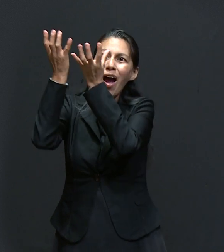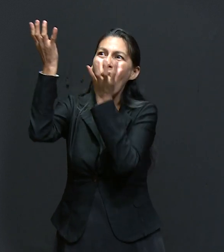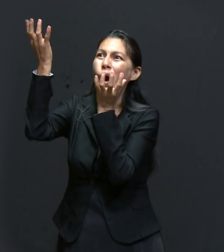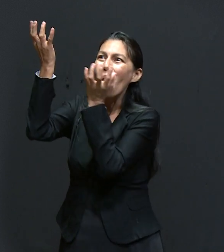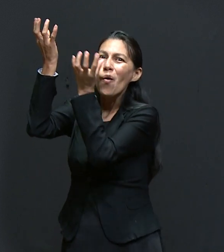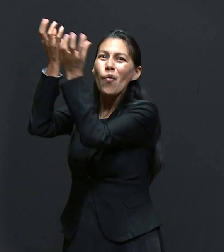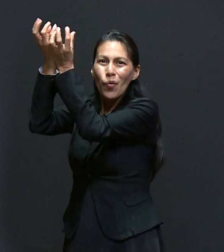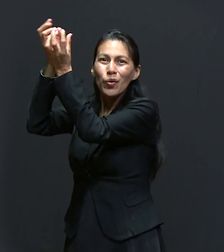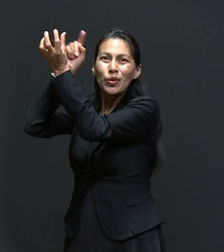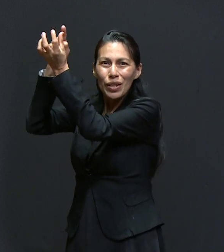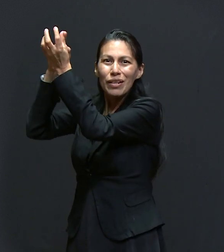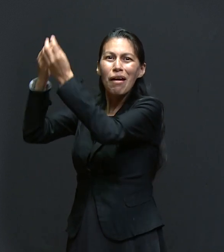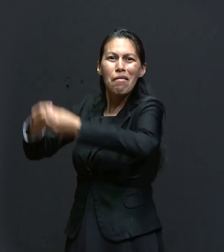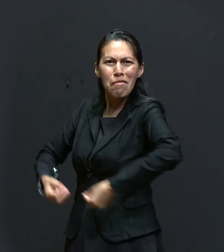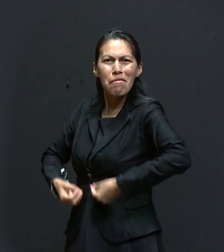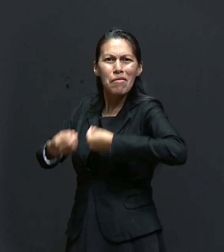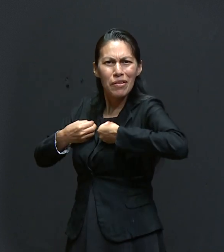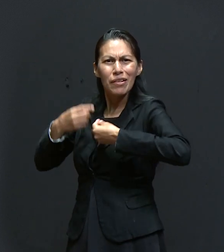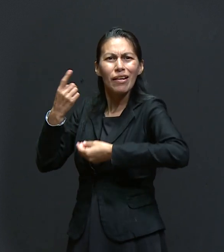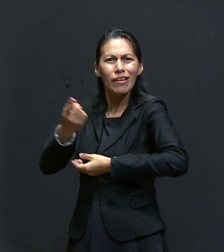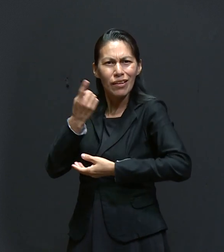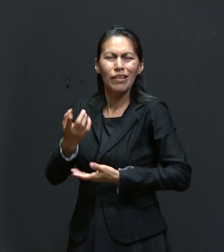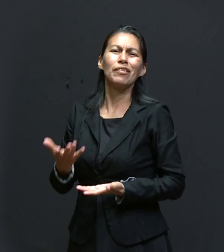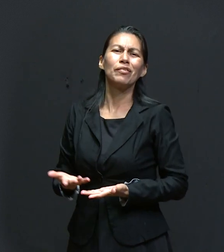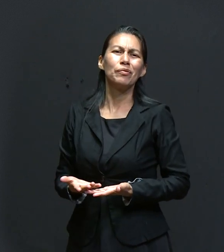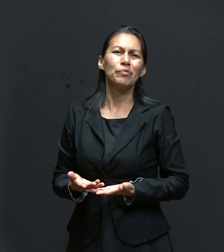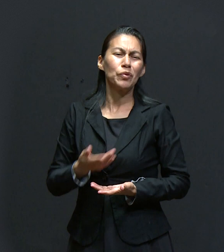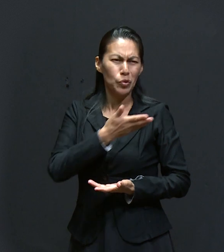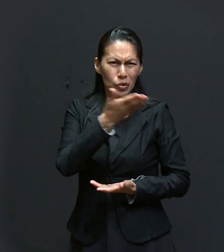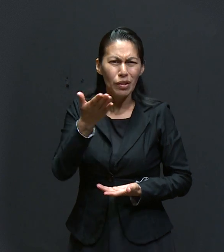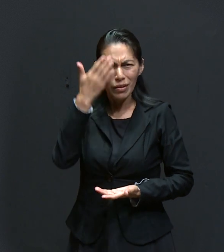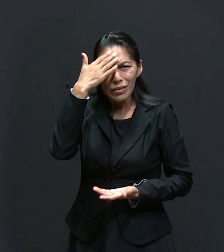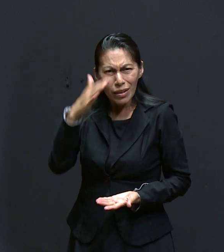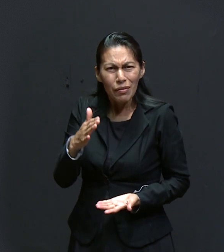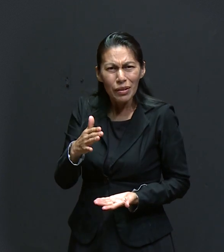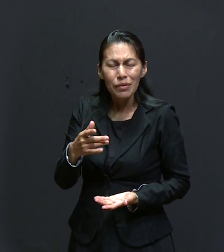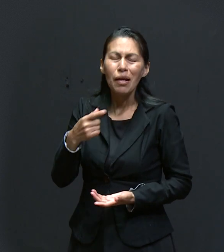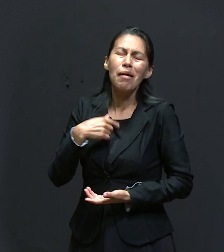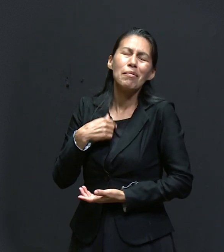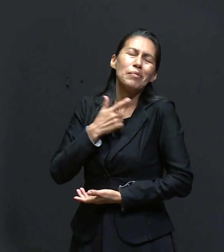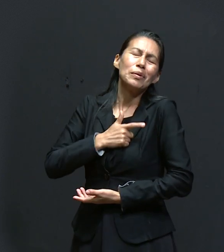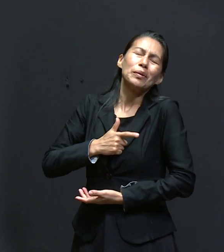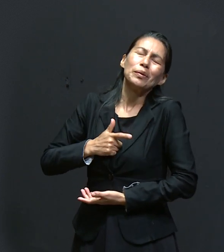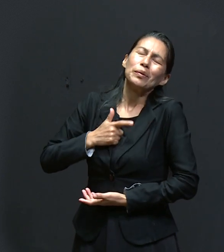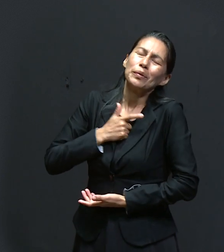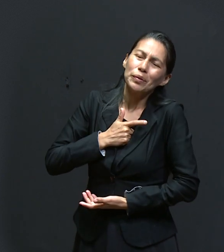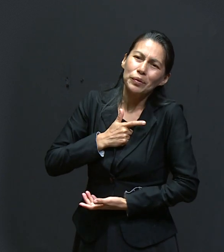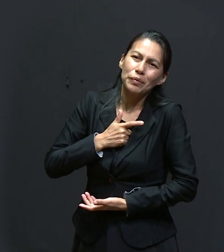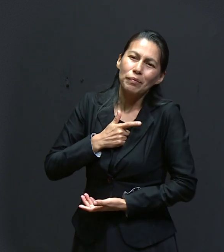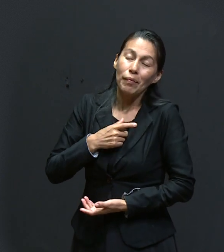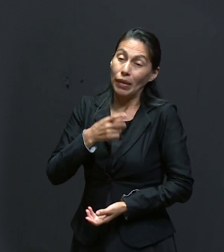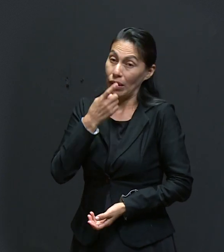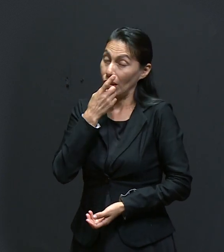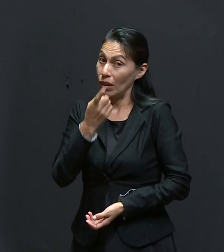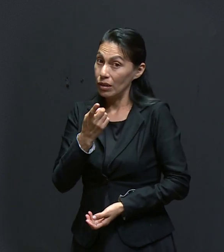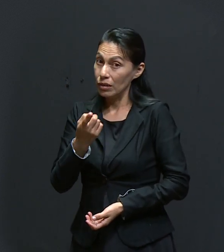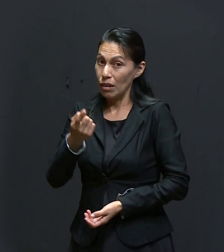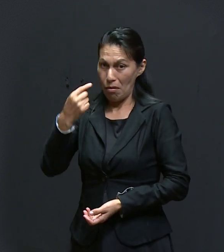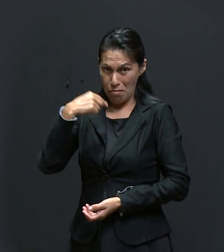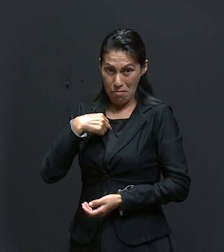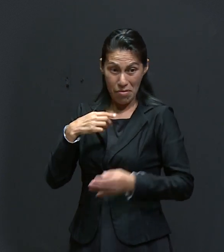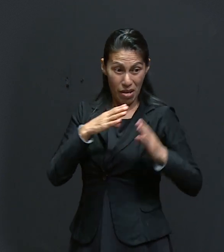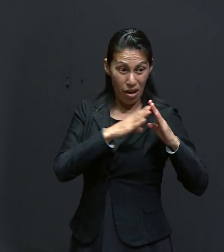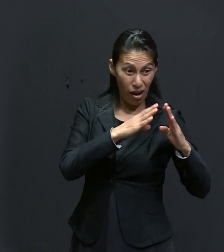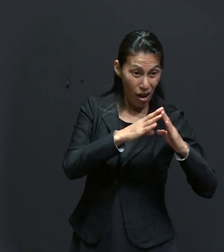donde yo voy a estar ya sabéis el camino que lleva a donde yo voy me gusta esas palabras